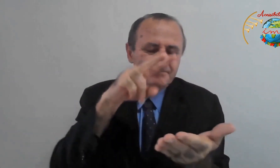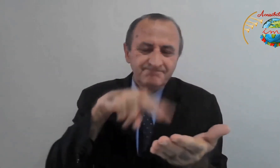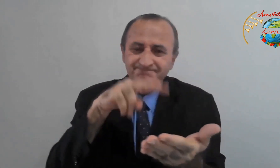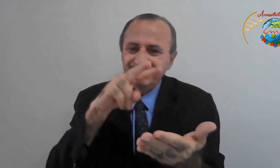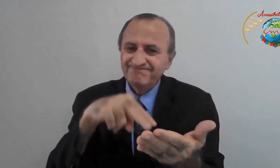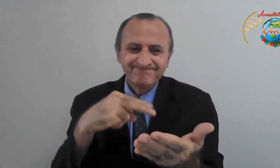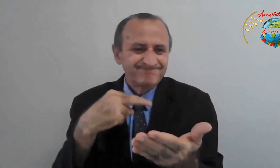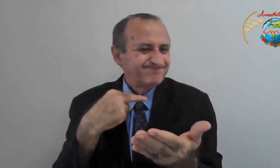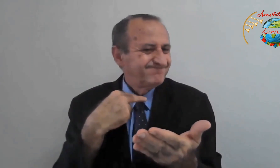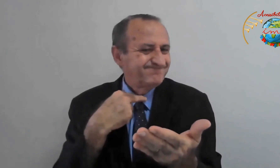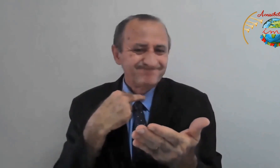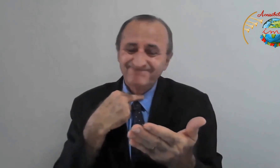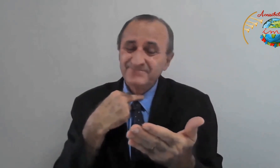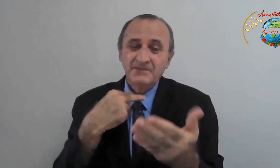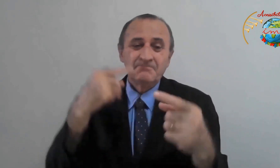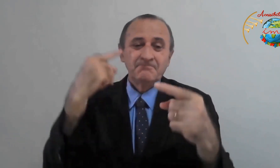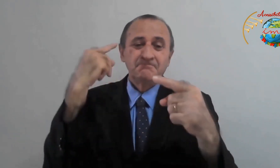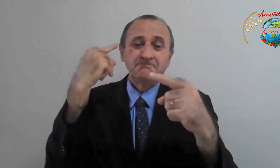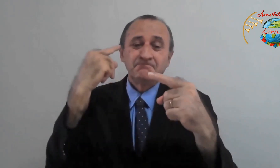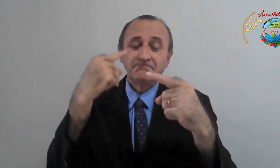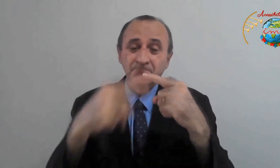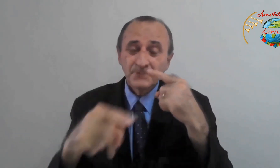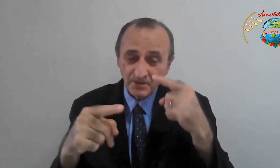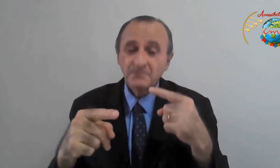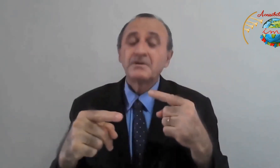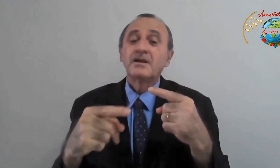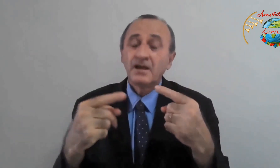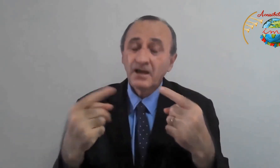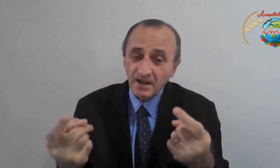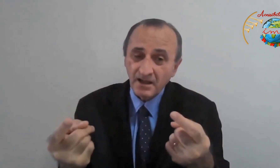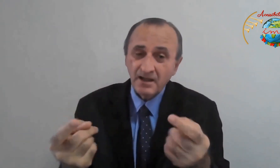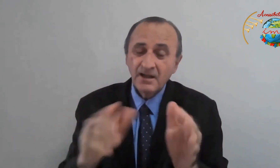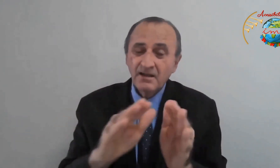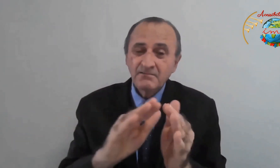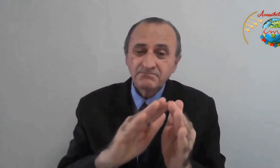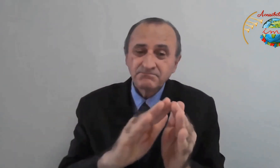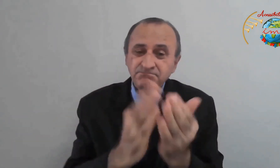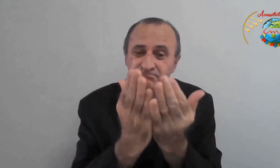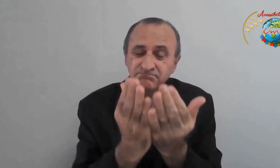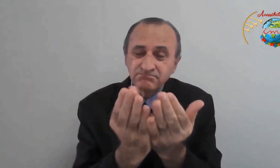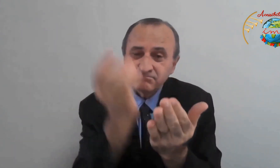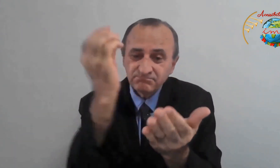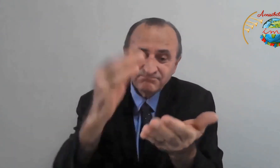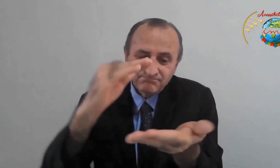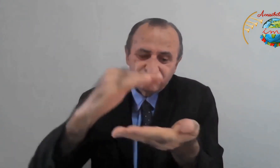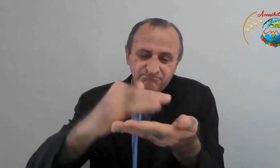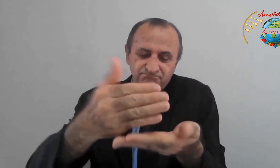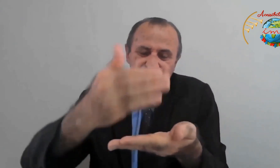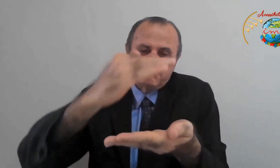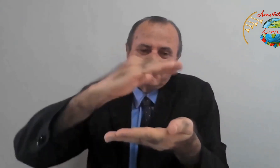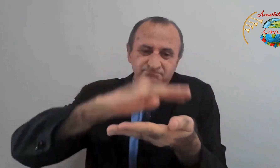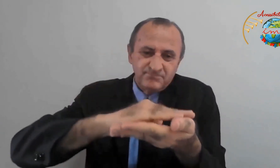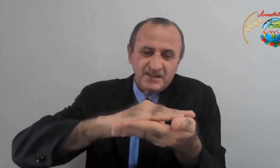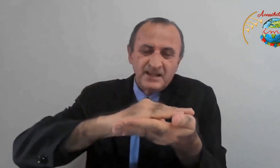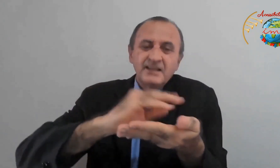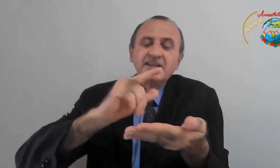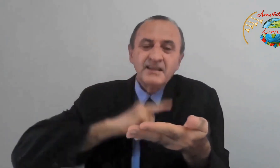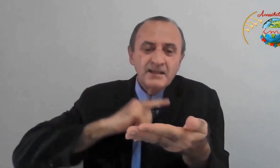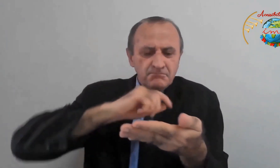As pessoas não tinham acesso para ler. Era proibido ter acesso à Bíblia. Ela ficou guardada